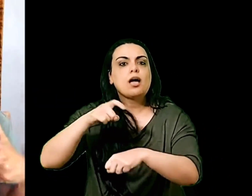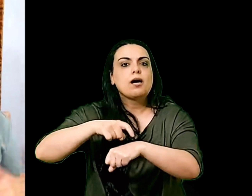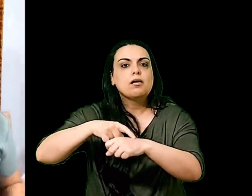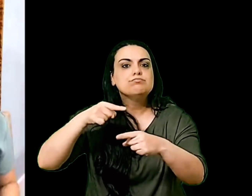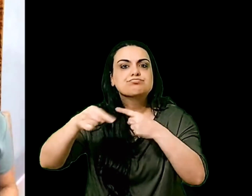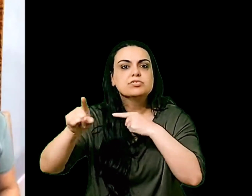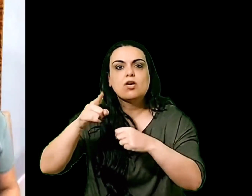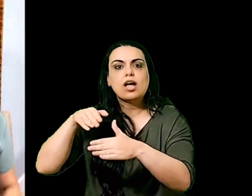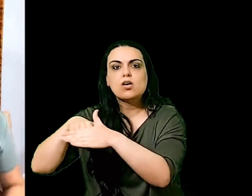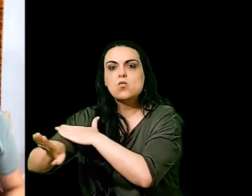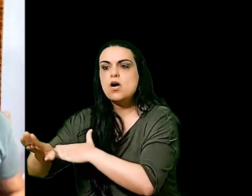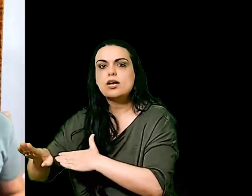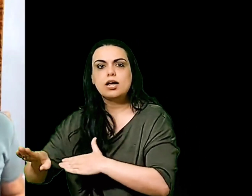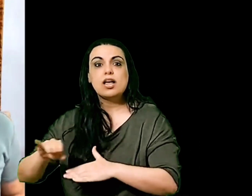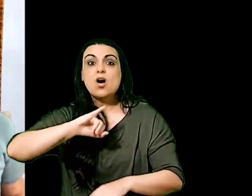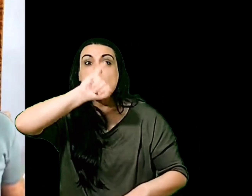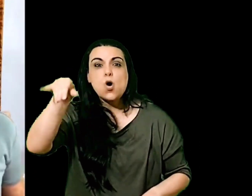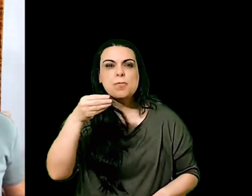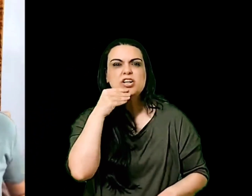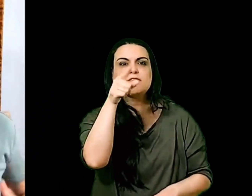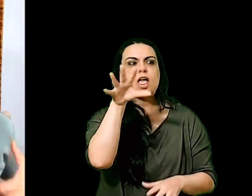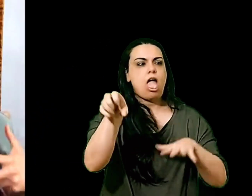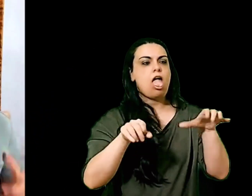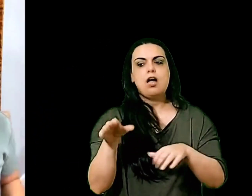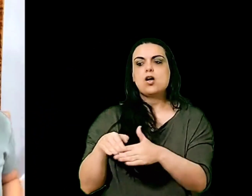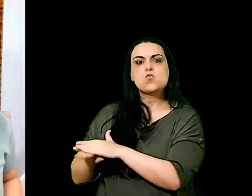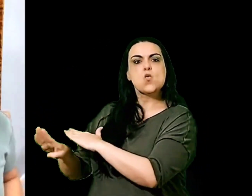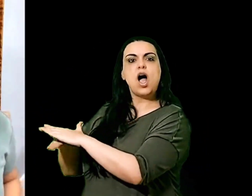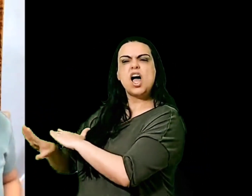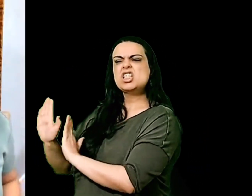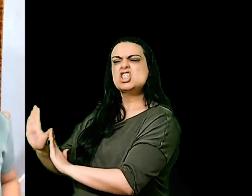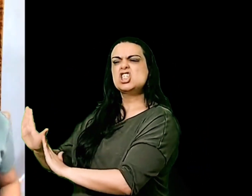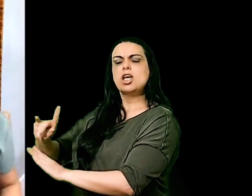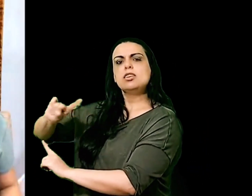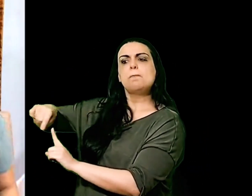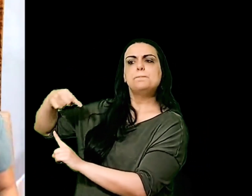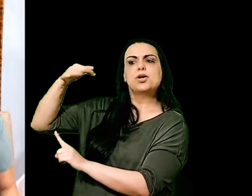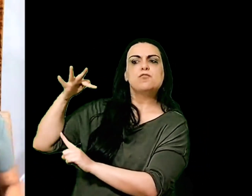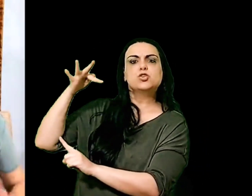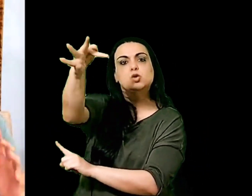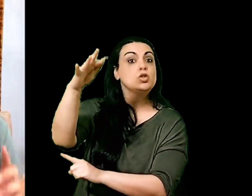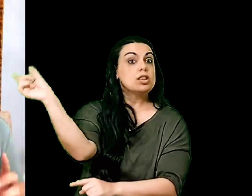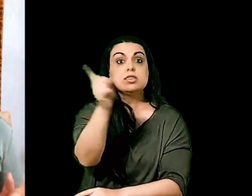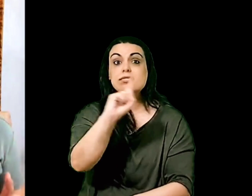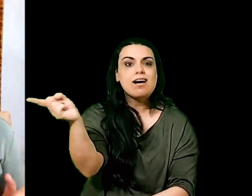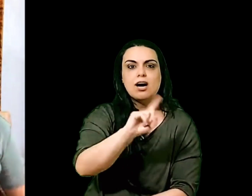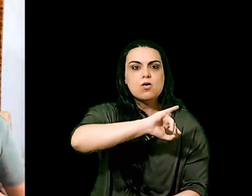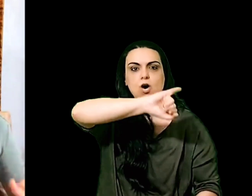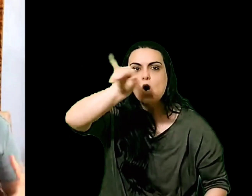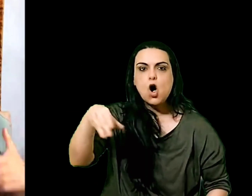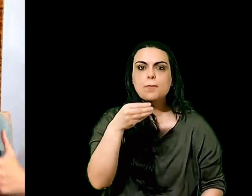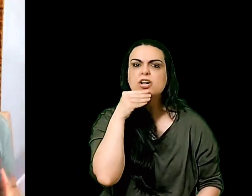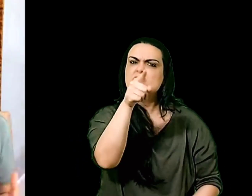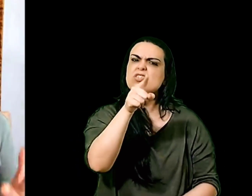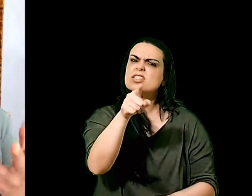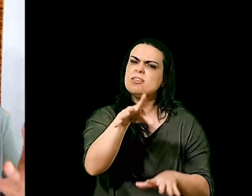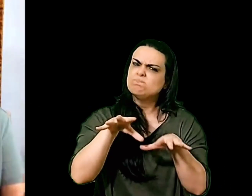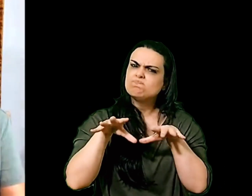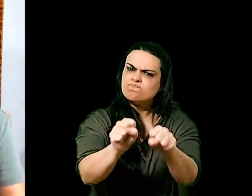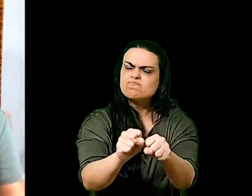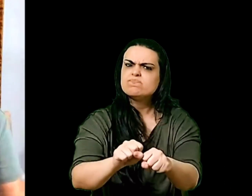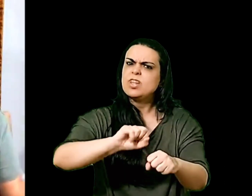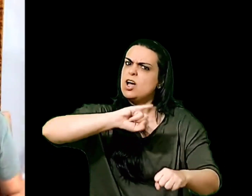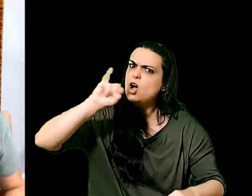hora de armazenar. Oportunidade você não armazena, você aproveita. Oportunidade você não armazena,